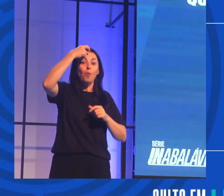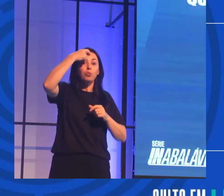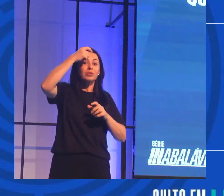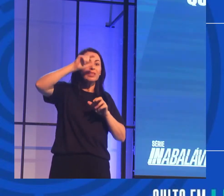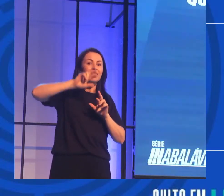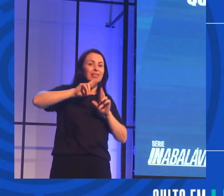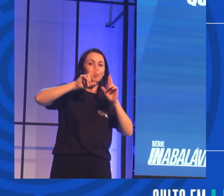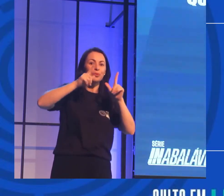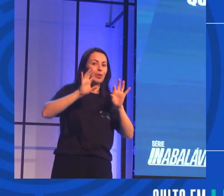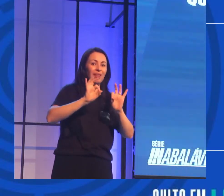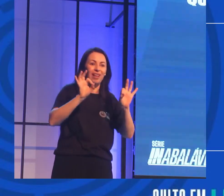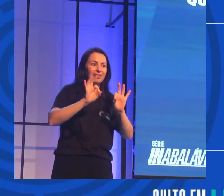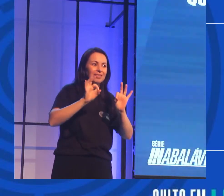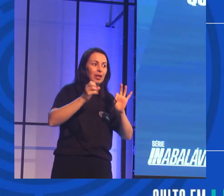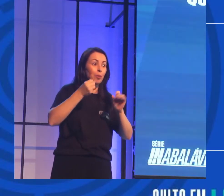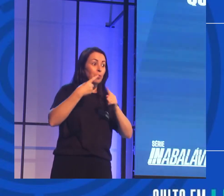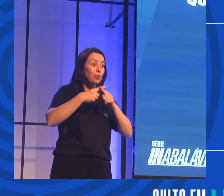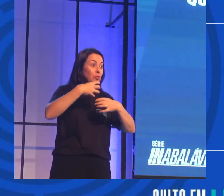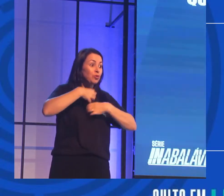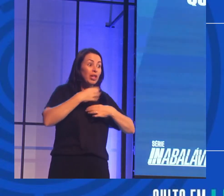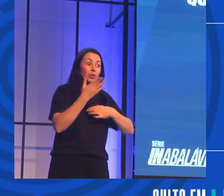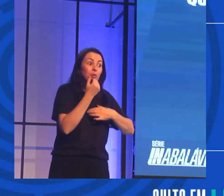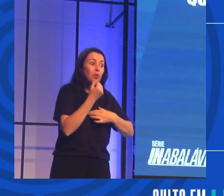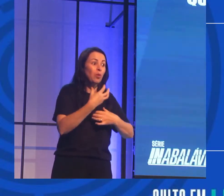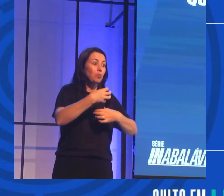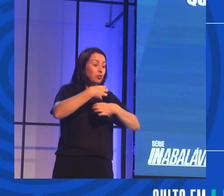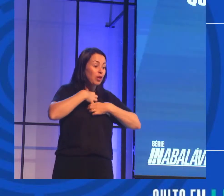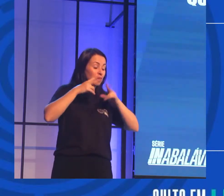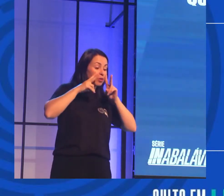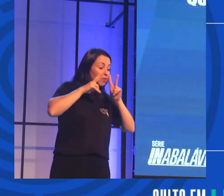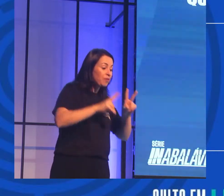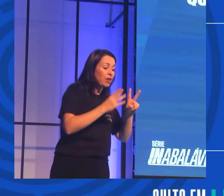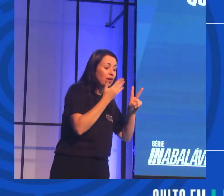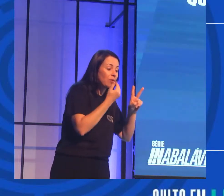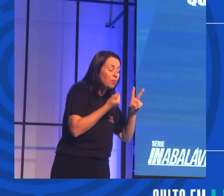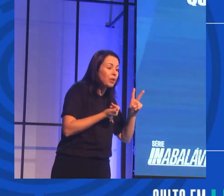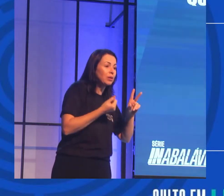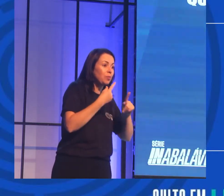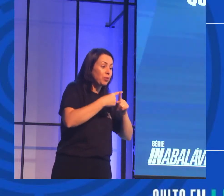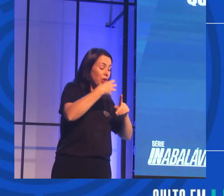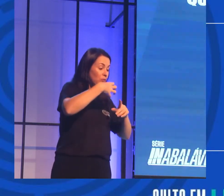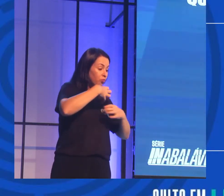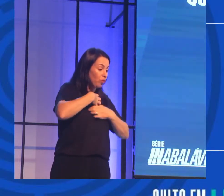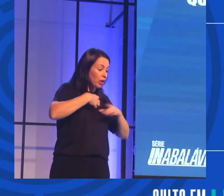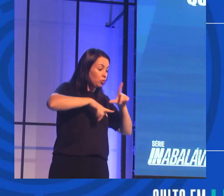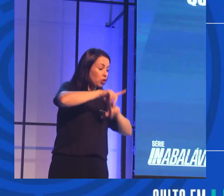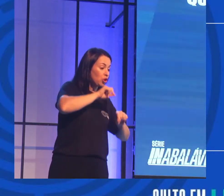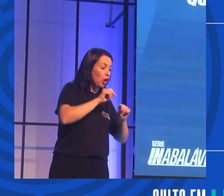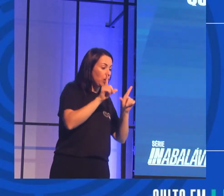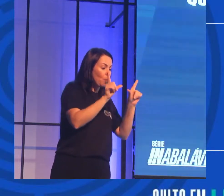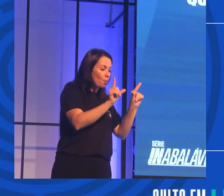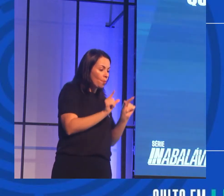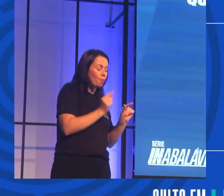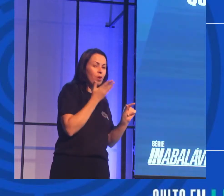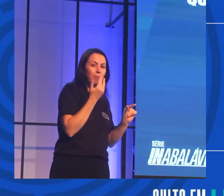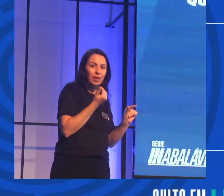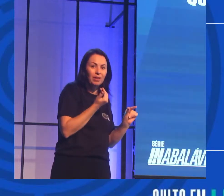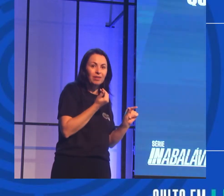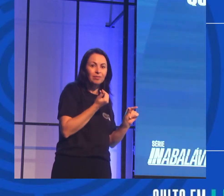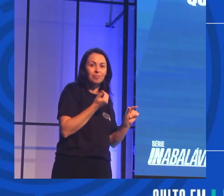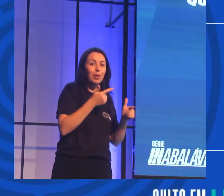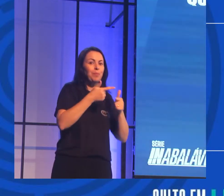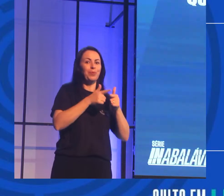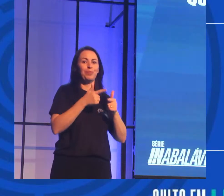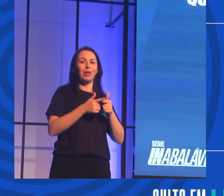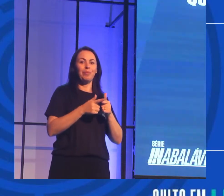alimenta, como você vê a comida e a maneira que você se posiciona diante dela, você vai ter problema. Porque você está fazendo uma coisa pontual